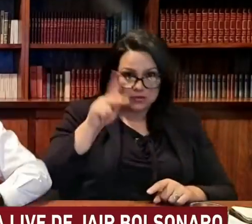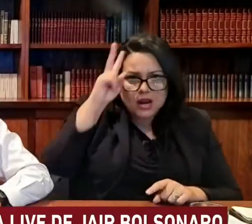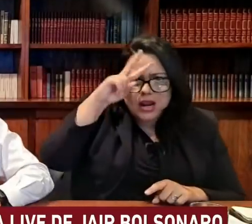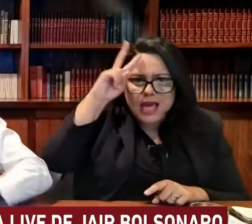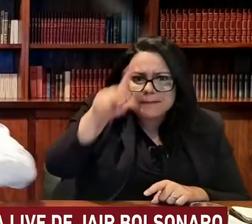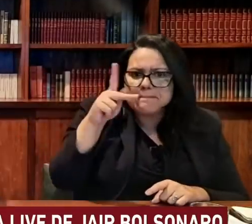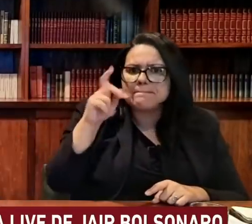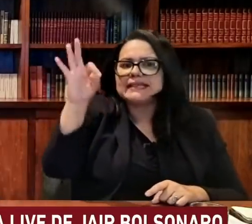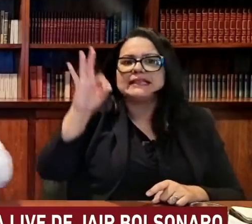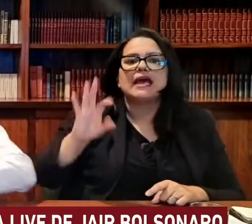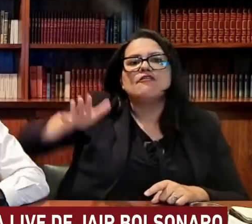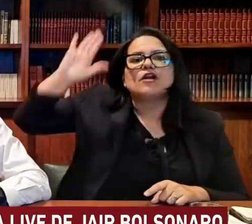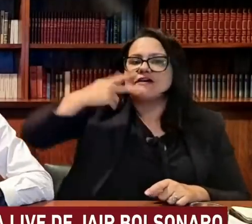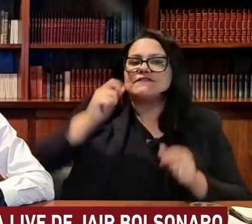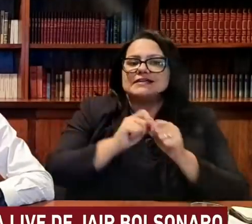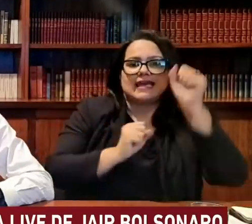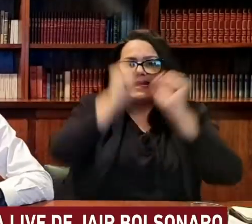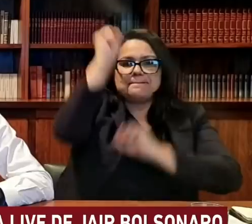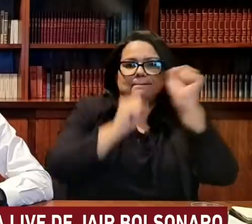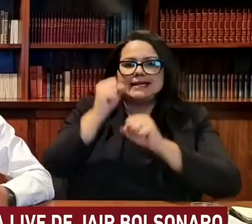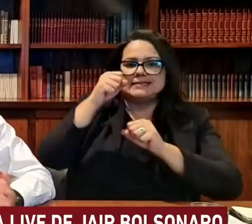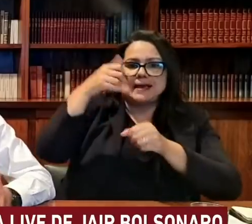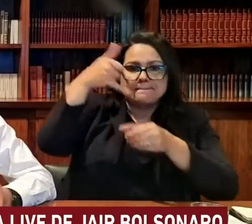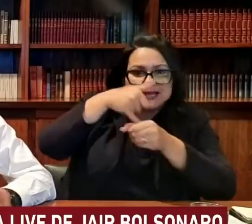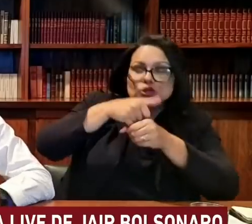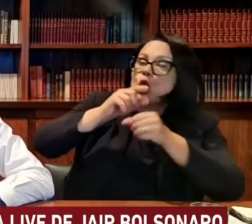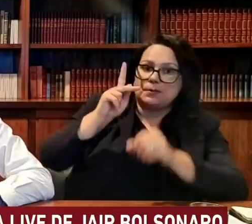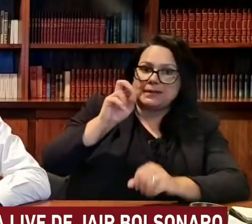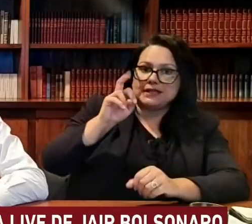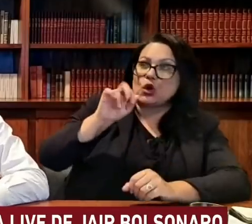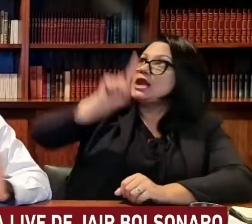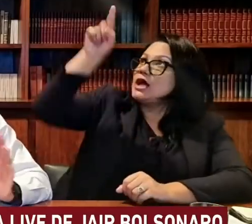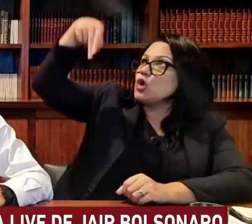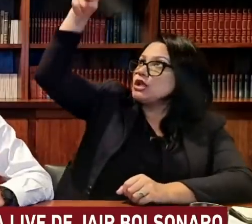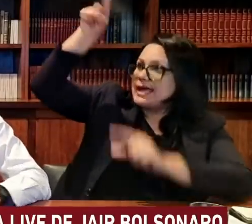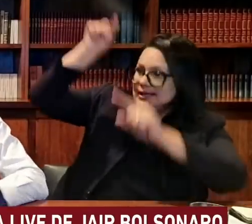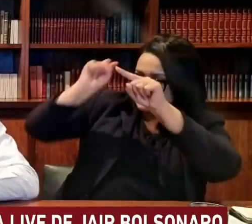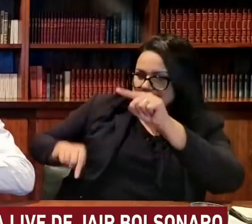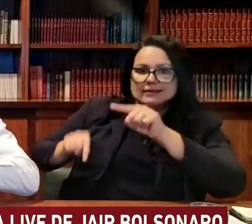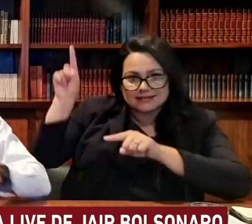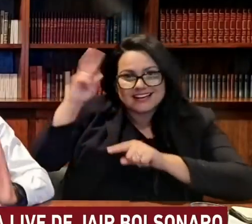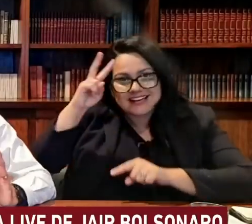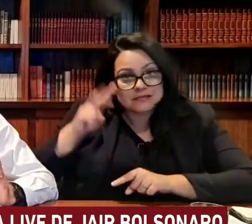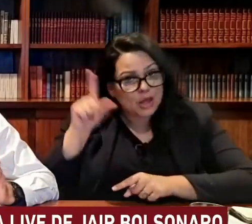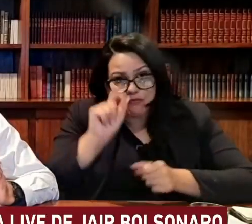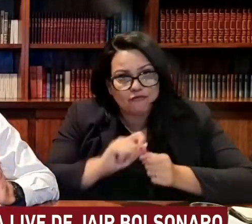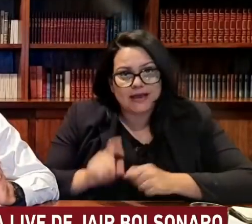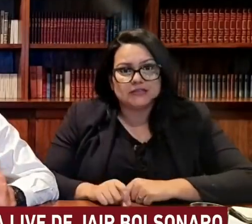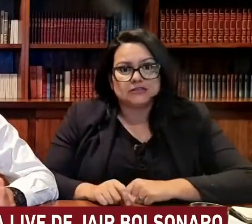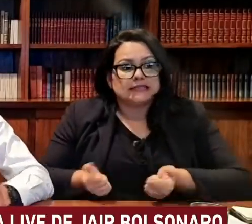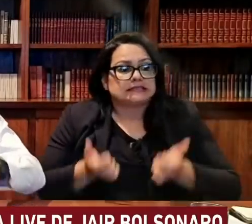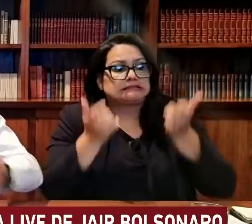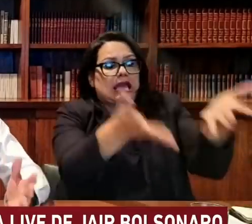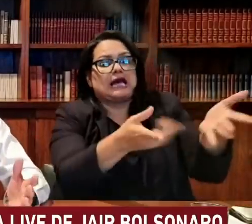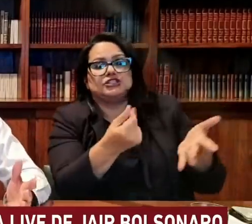lá no Nordeste e uma aqui no Sudeste, o Compege? Não fez. Uma roubalheira terrível, mais de 100 bilhões jogado fora...